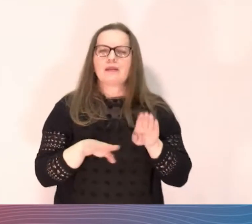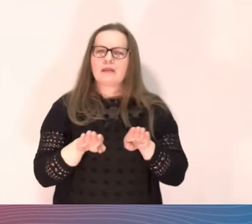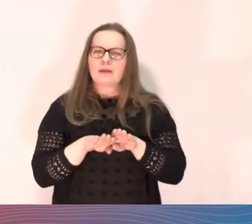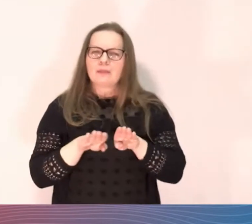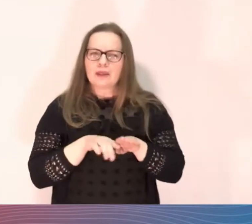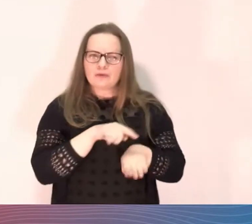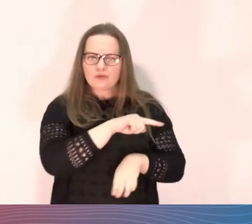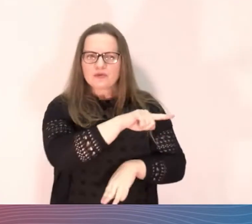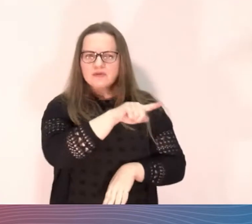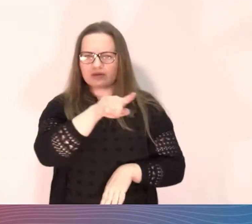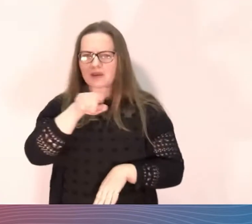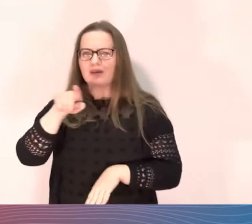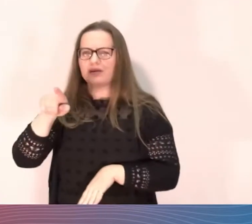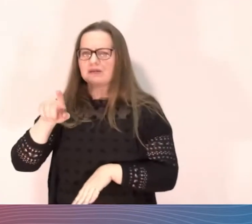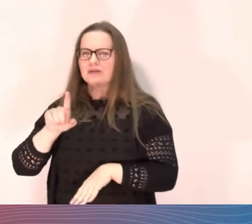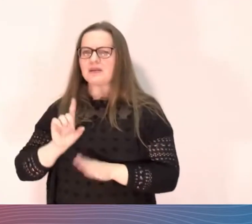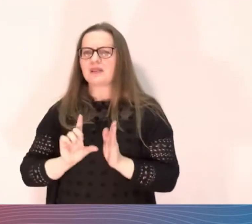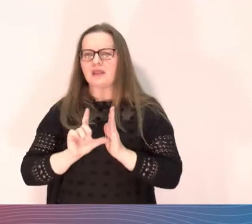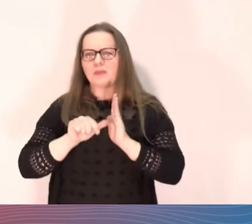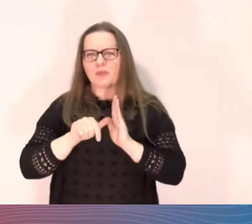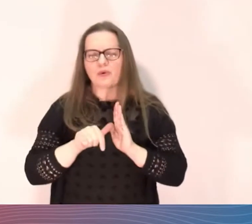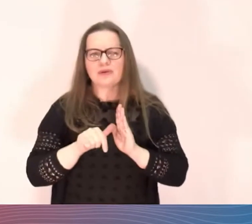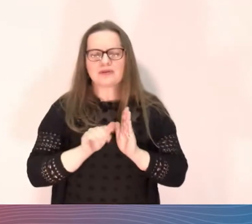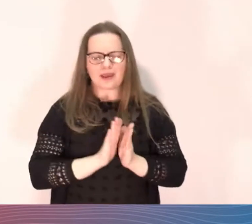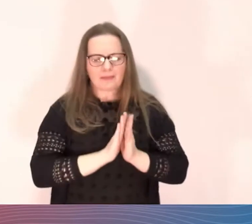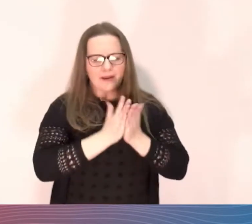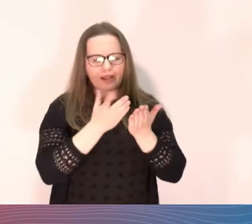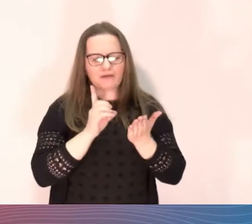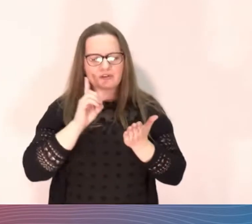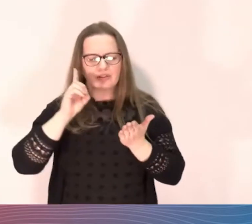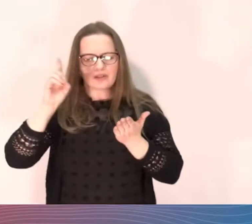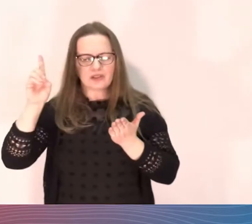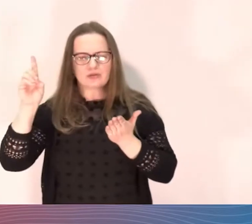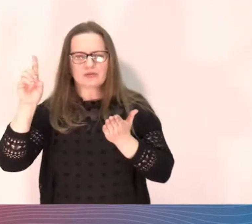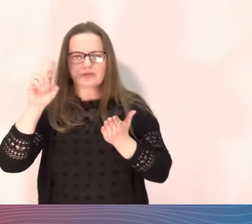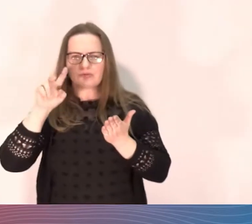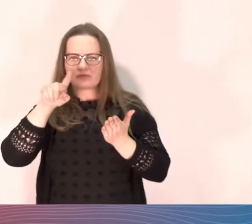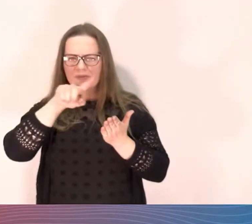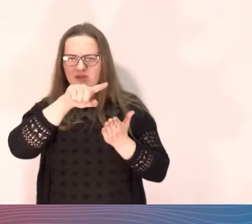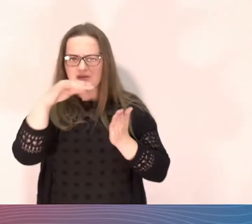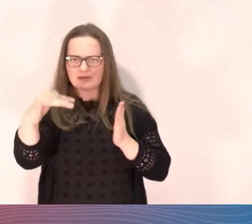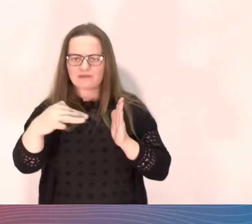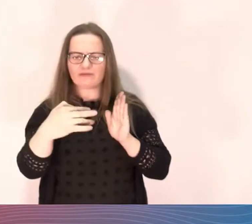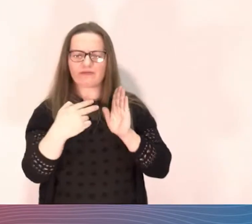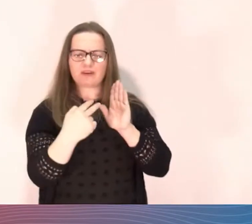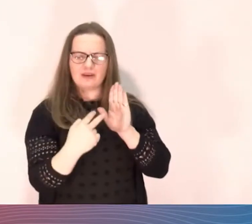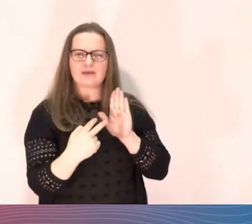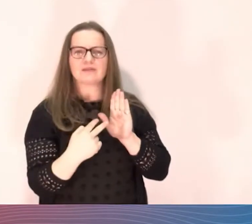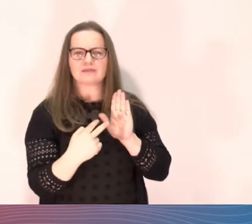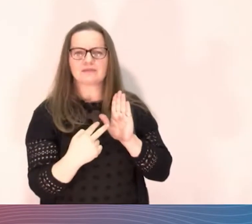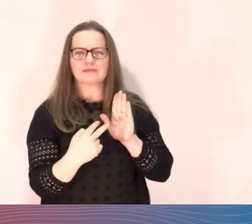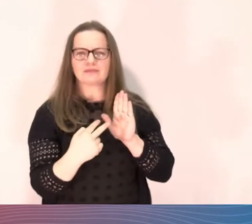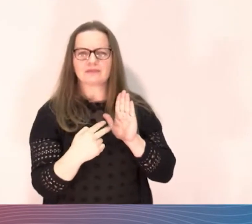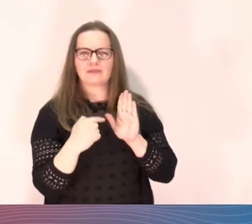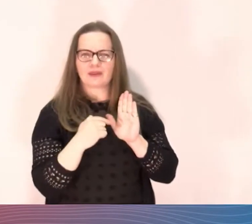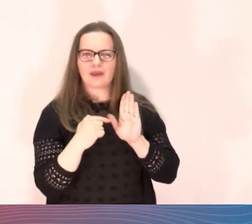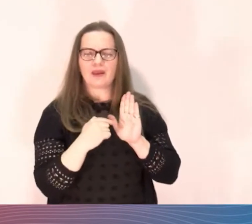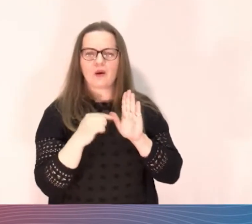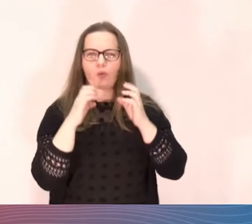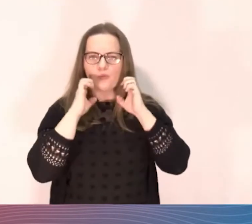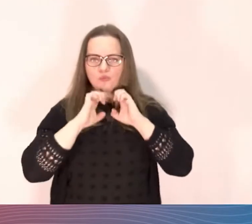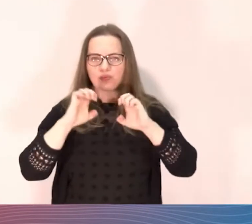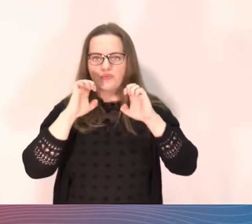ouvistes a palavra da verdade, o evangelho da